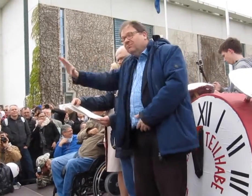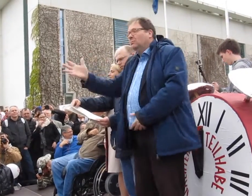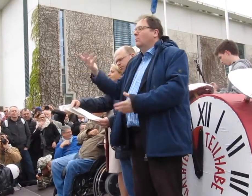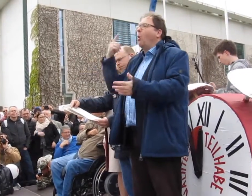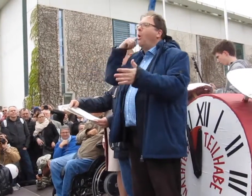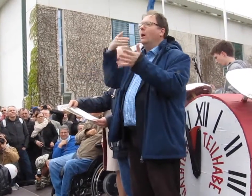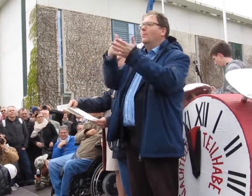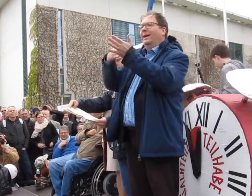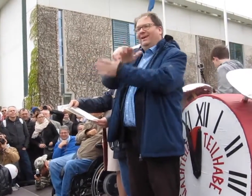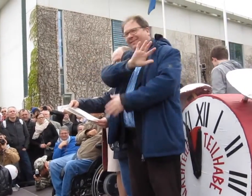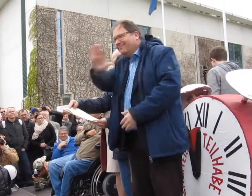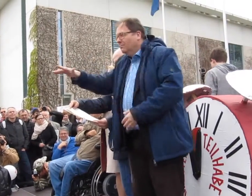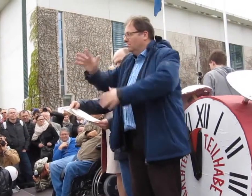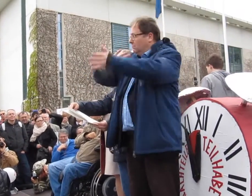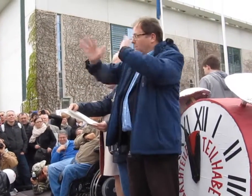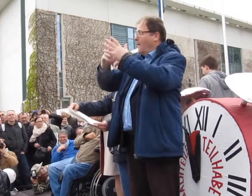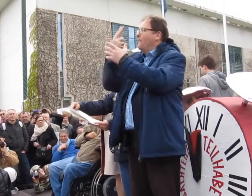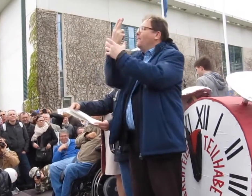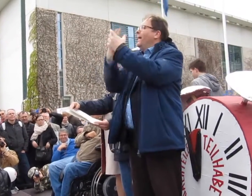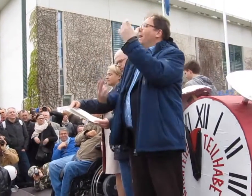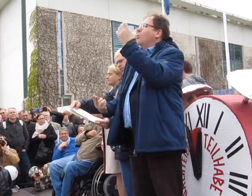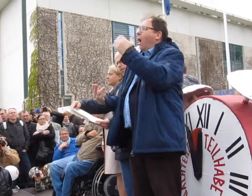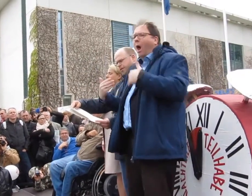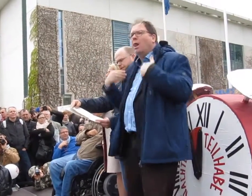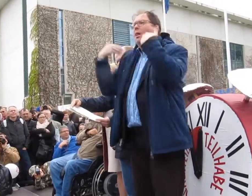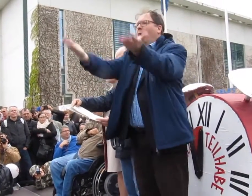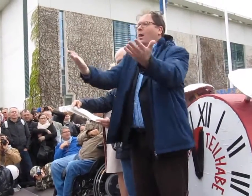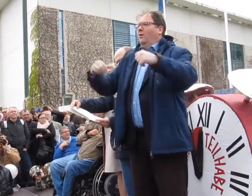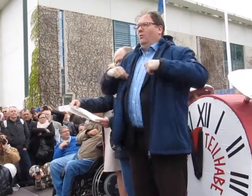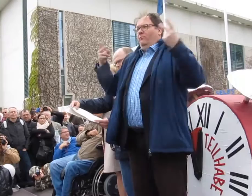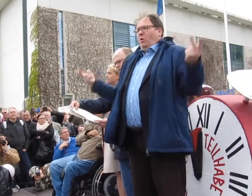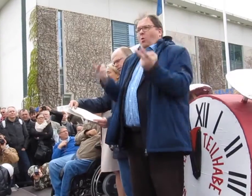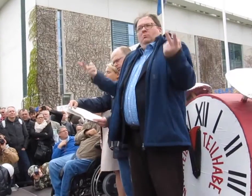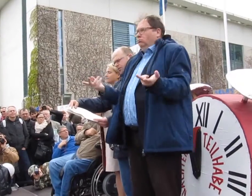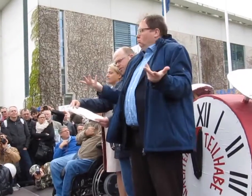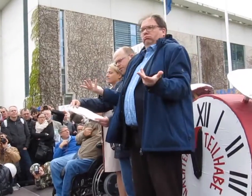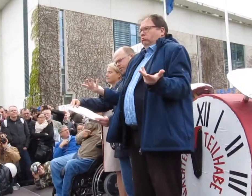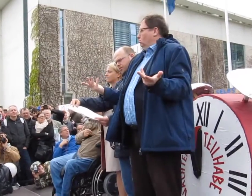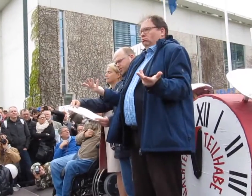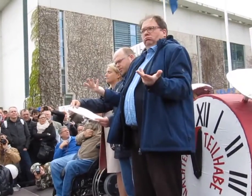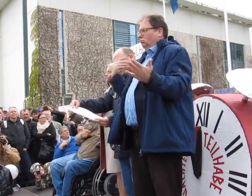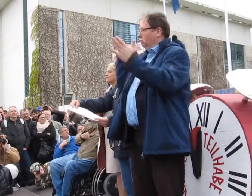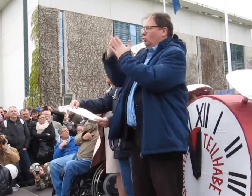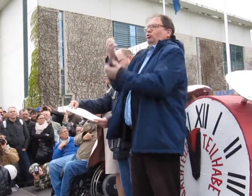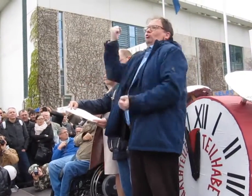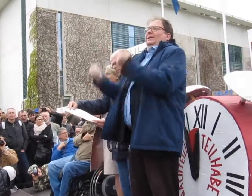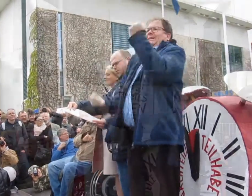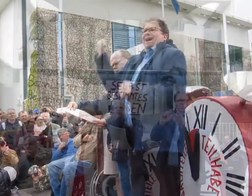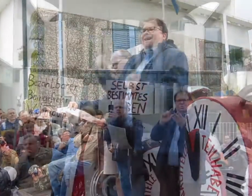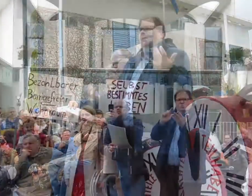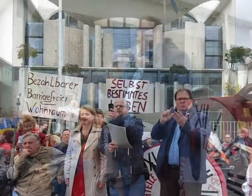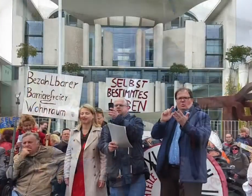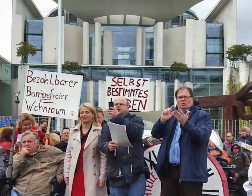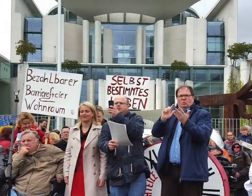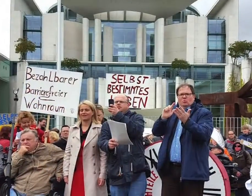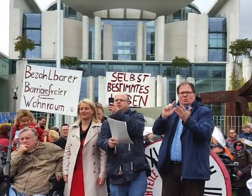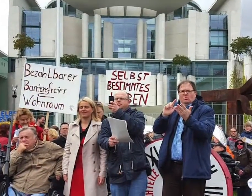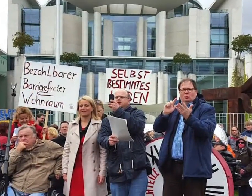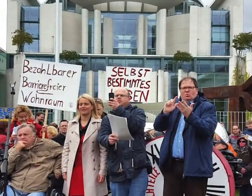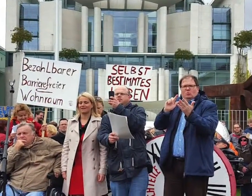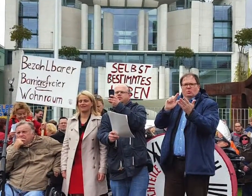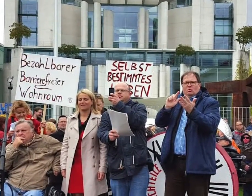Frühförderung, zum Beispiel für Gehörlose, für hörbehinderte Menschen. Ja, bilingual erzogen zu werden, mit Gebärdensprache, mit Lautsprache.